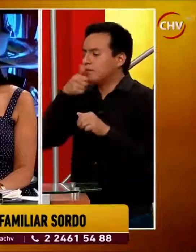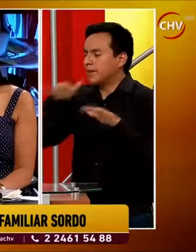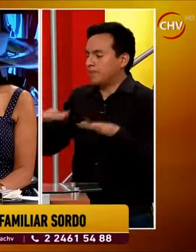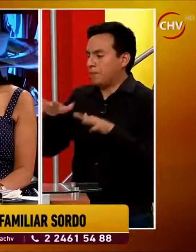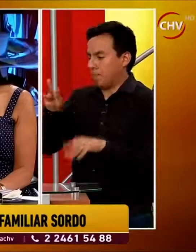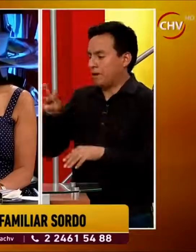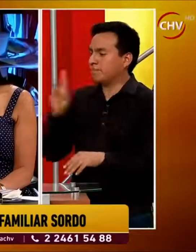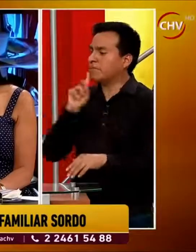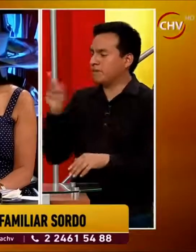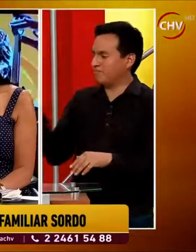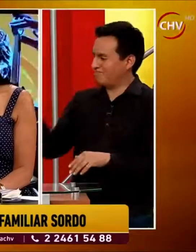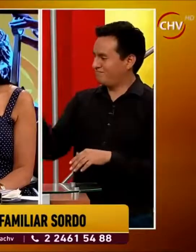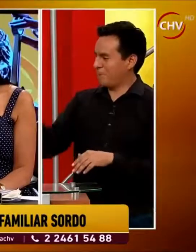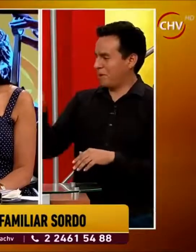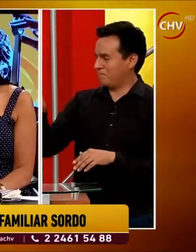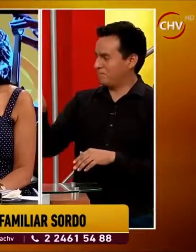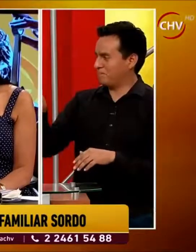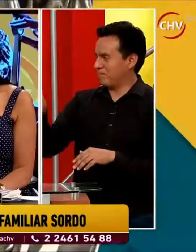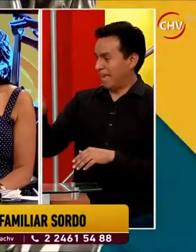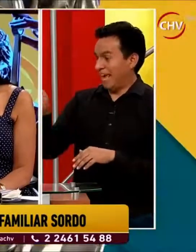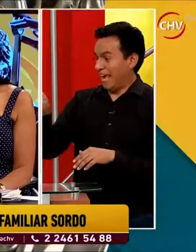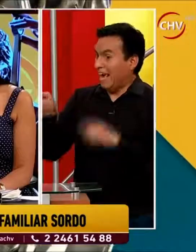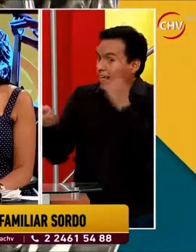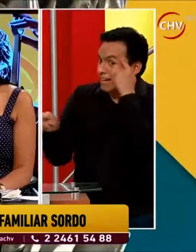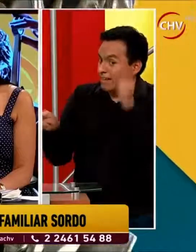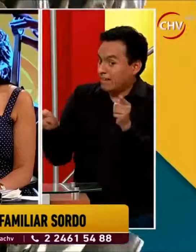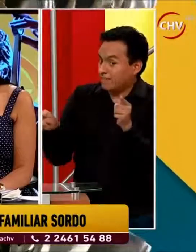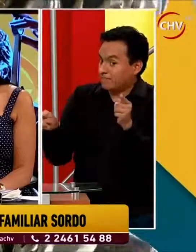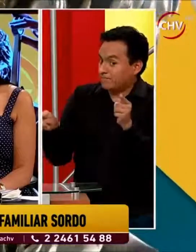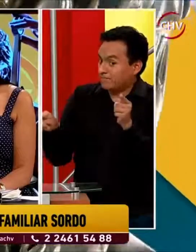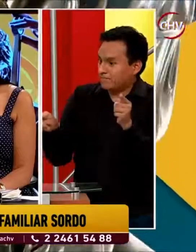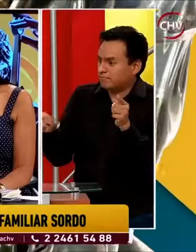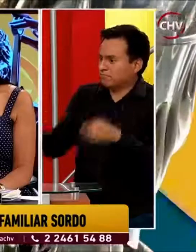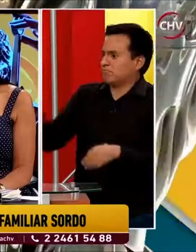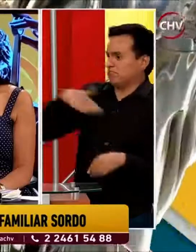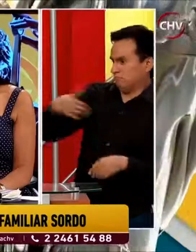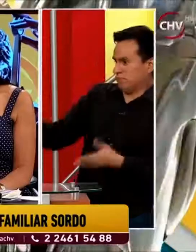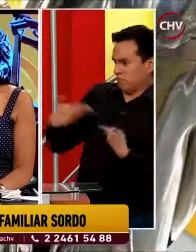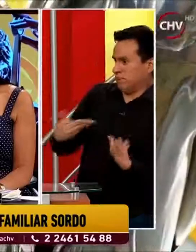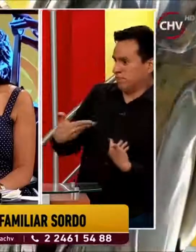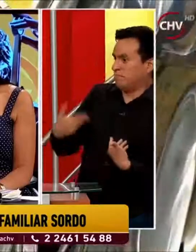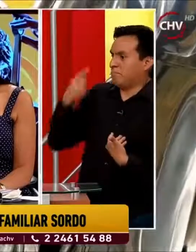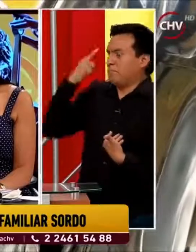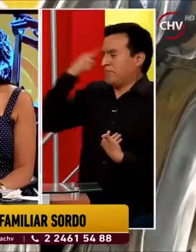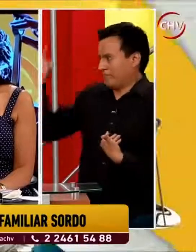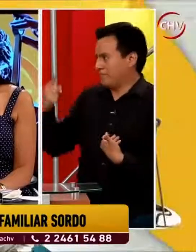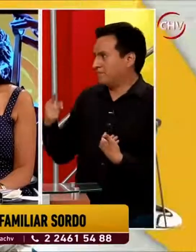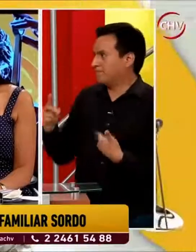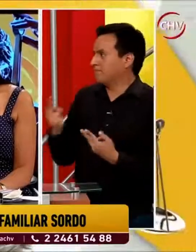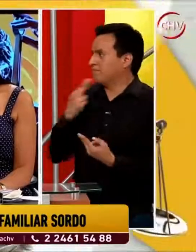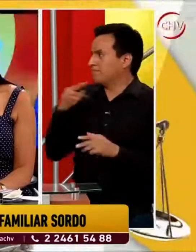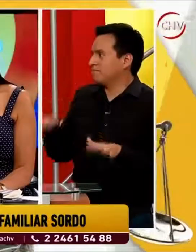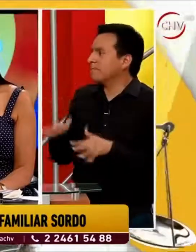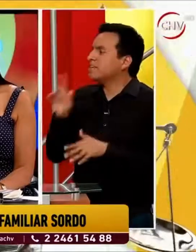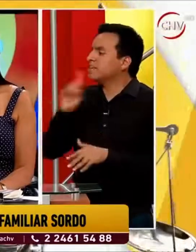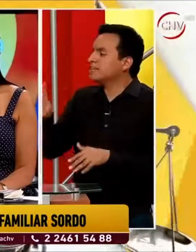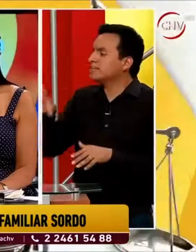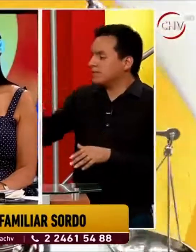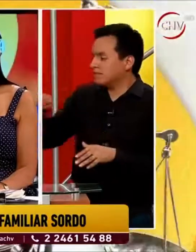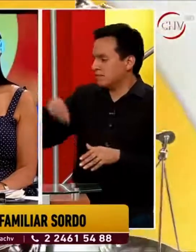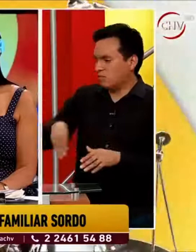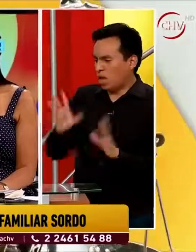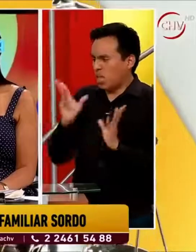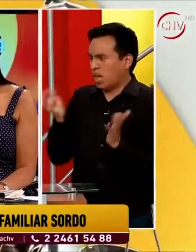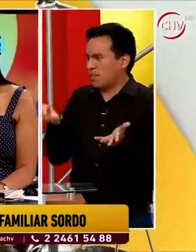tenía mi mamá, él cree que esa pensión le corresponde a él. Claro. La pensión de sobrevivencia mi quién la recibe? Nadie. Nadie.